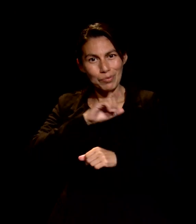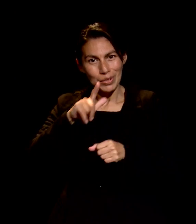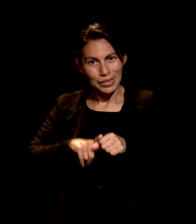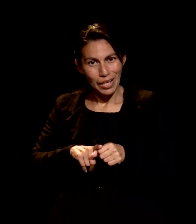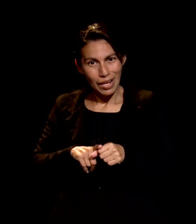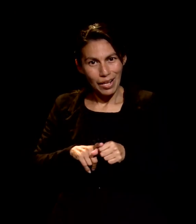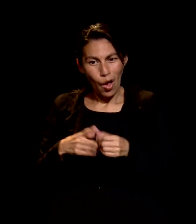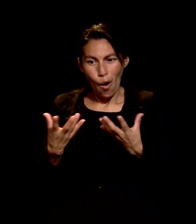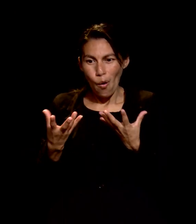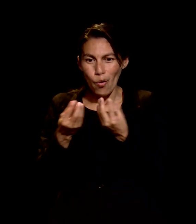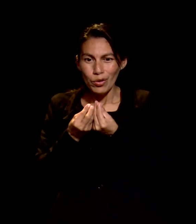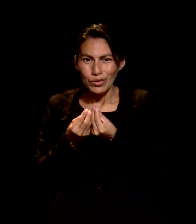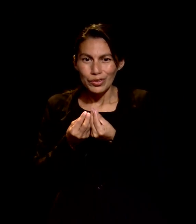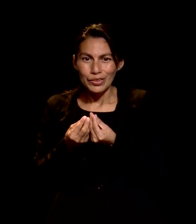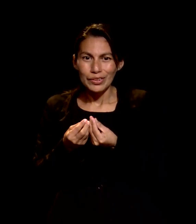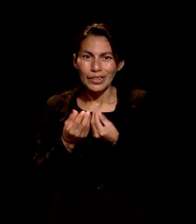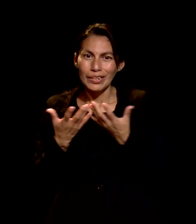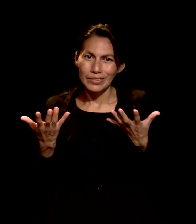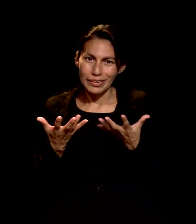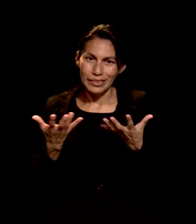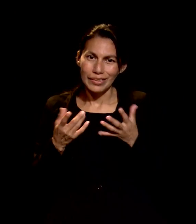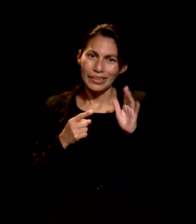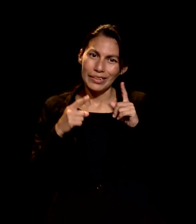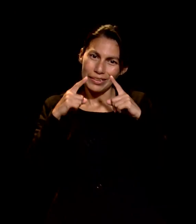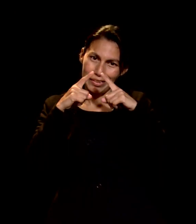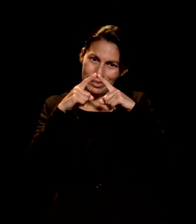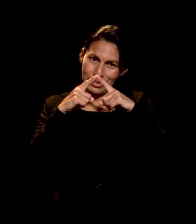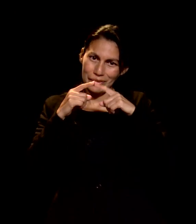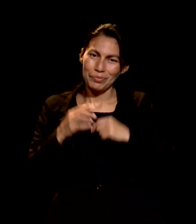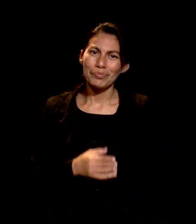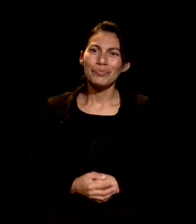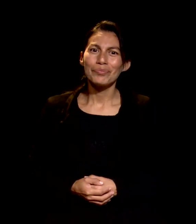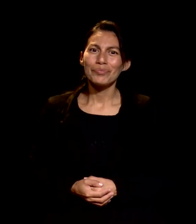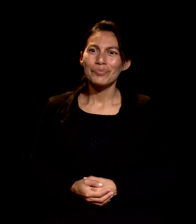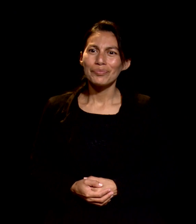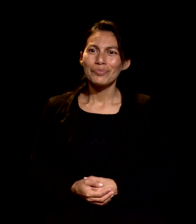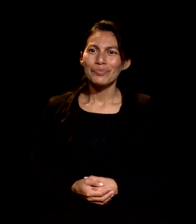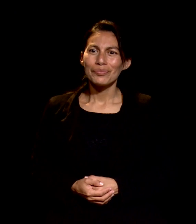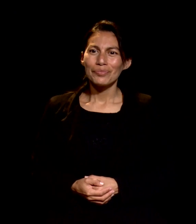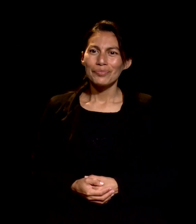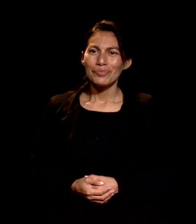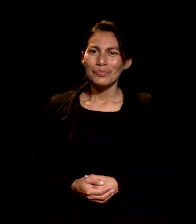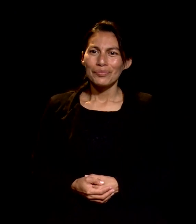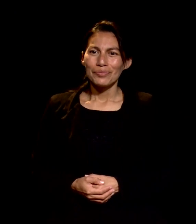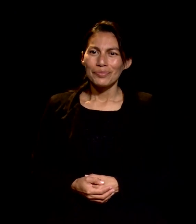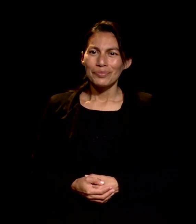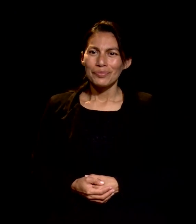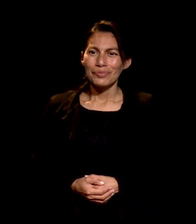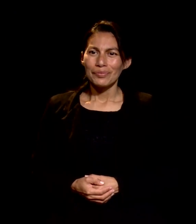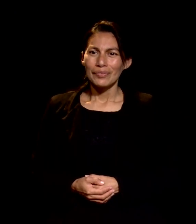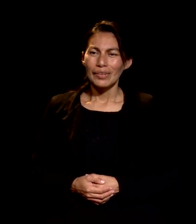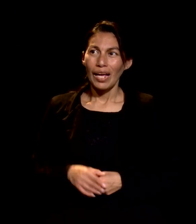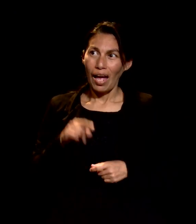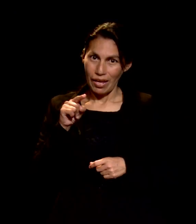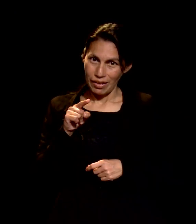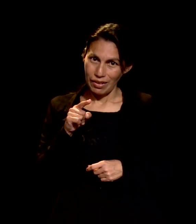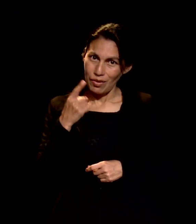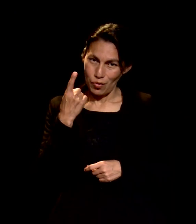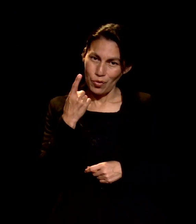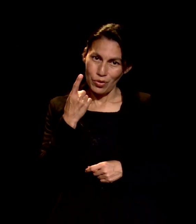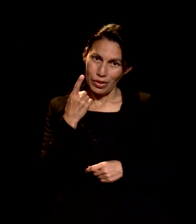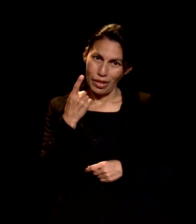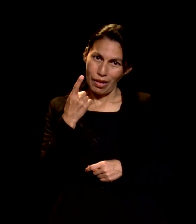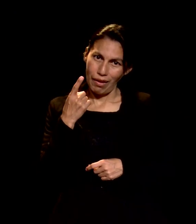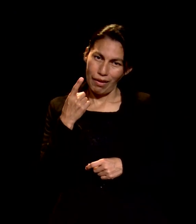especial que quería que tocáramos juntos en la iglesia y allí quedó una